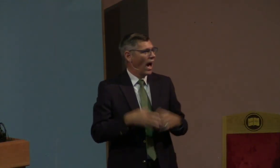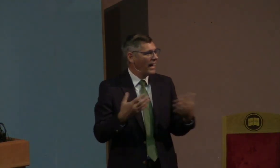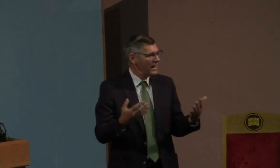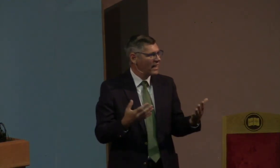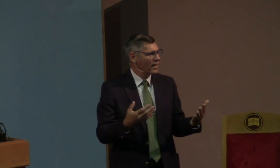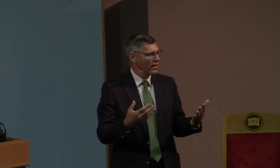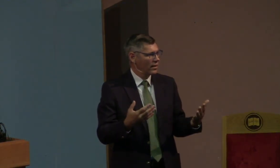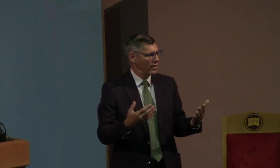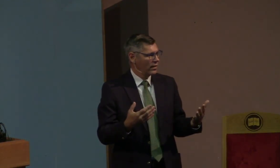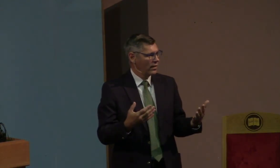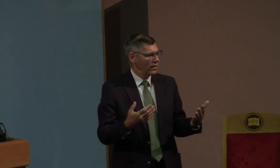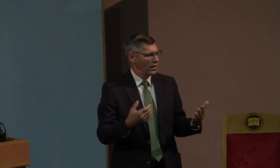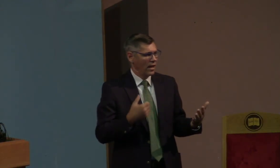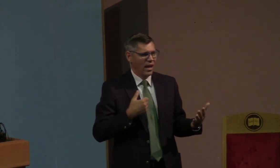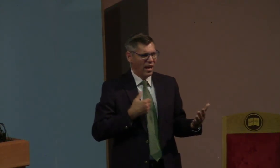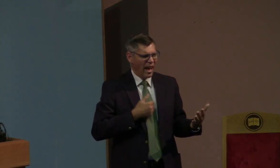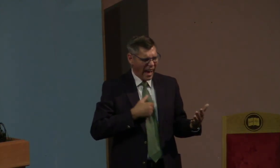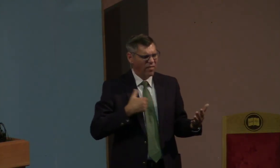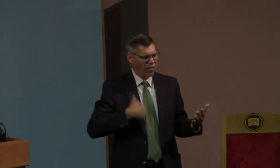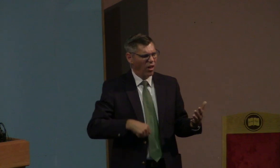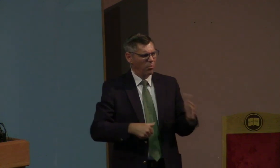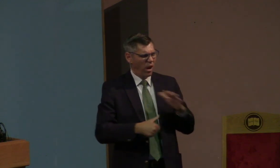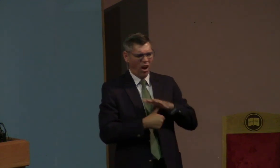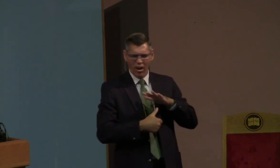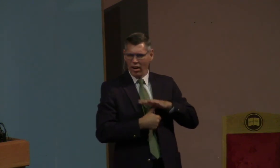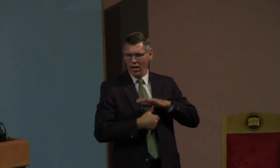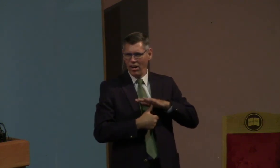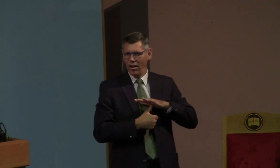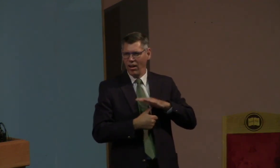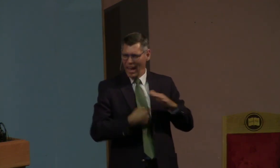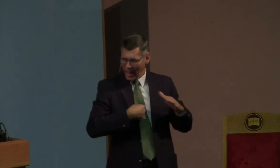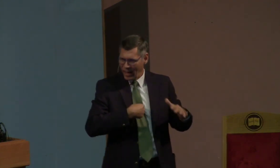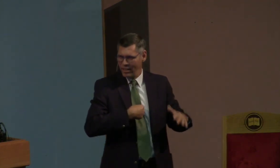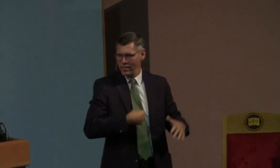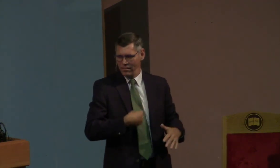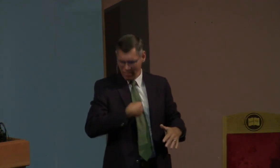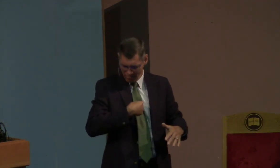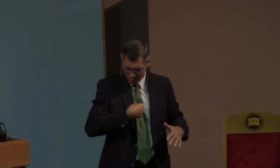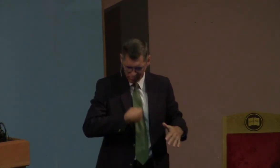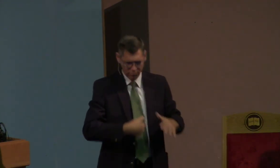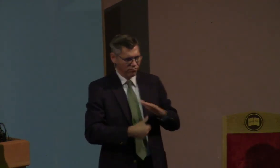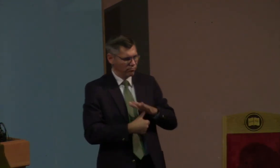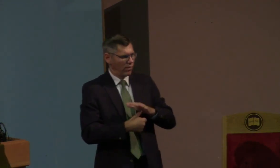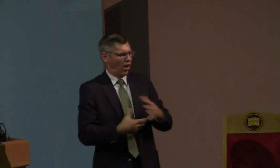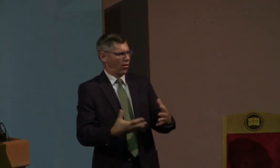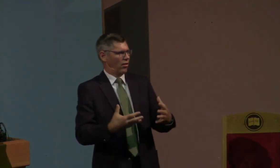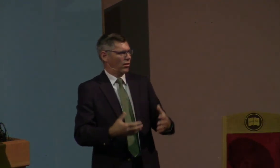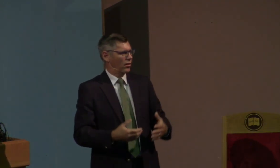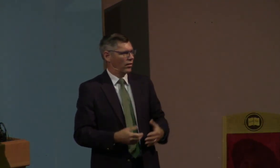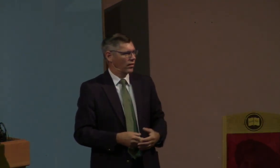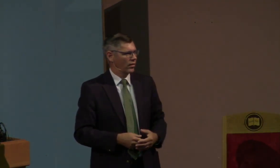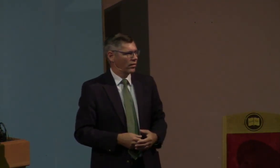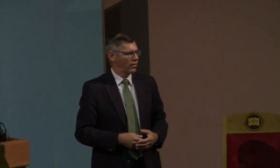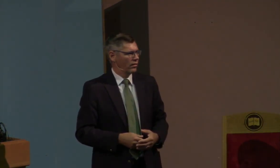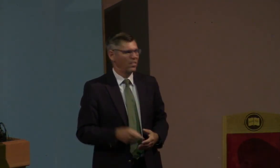eintlik, ek wil belangrik, ek belangrik. Nie die Here